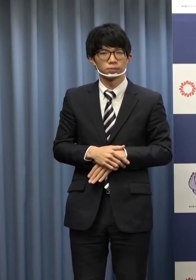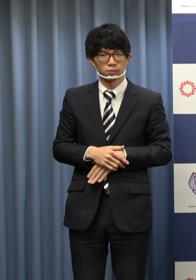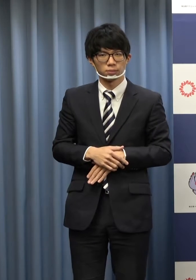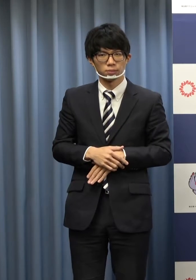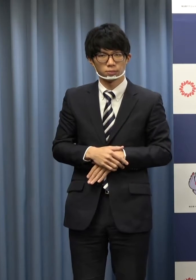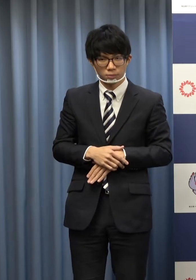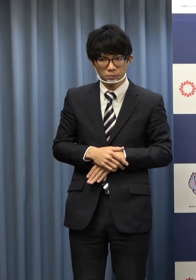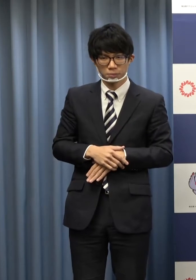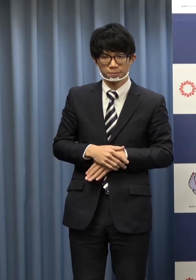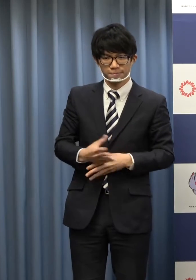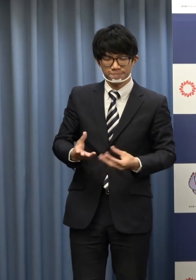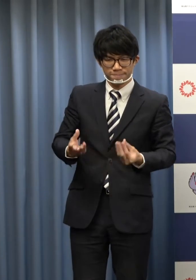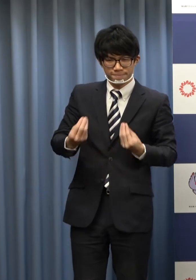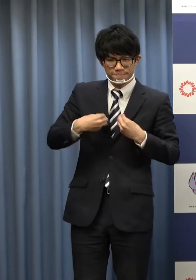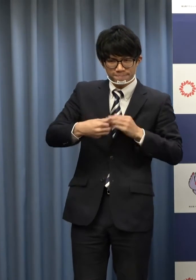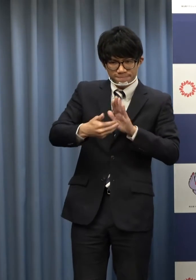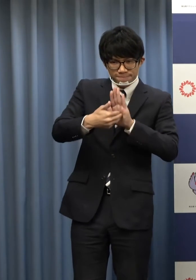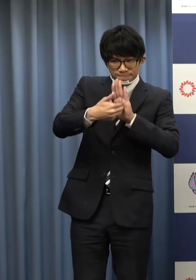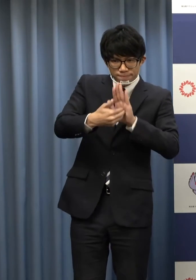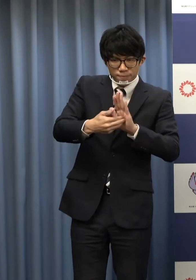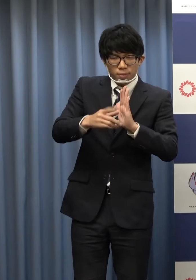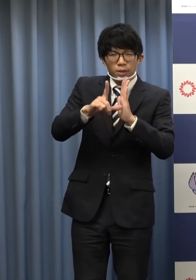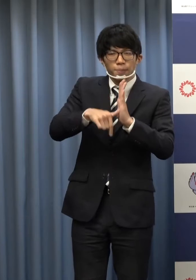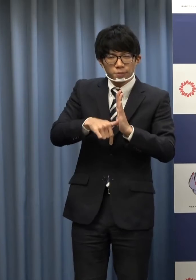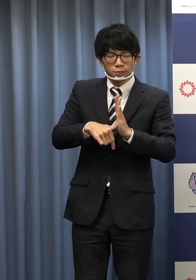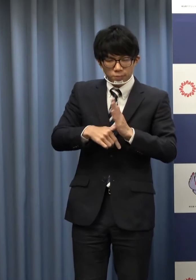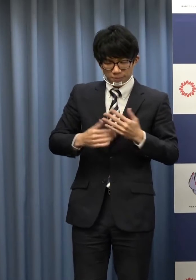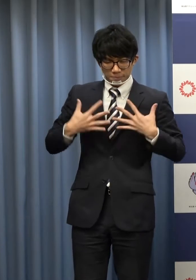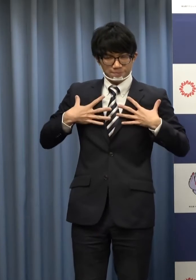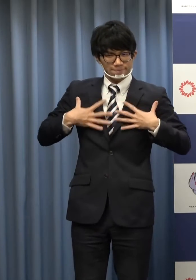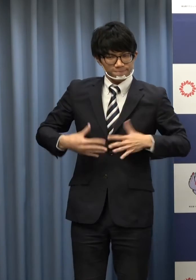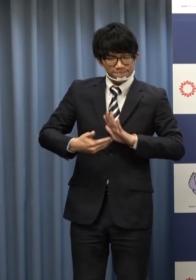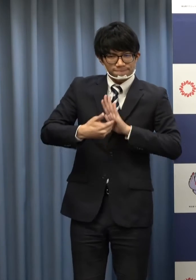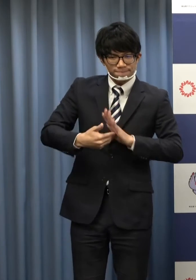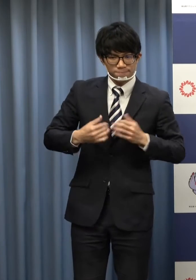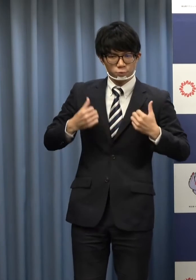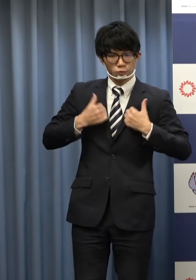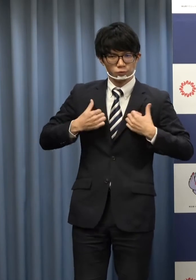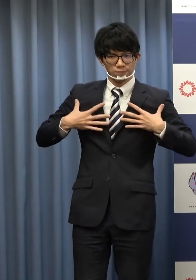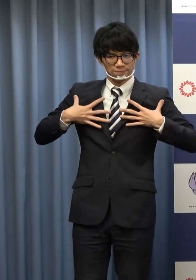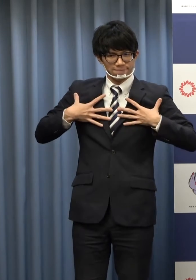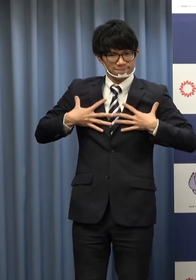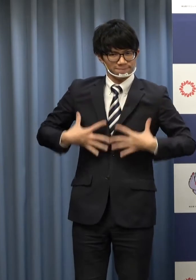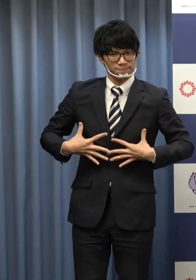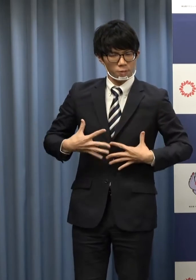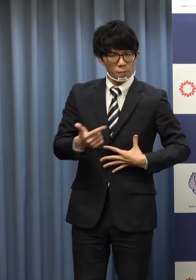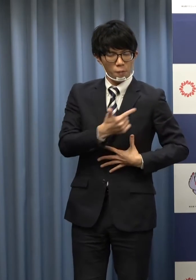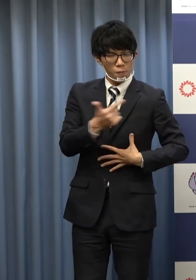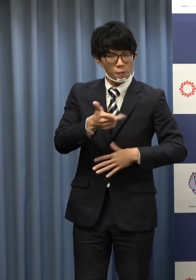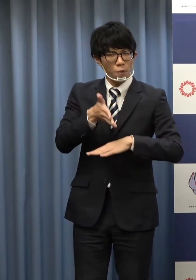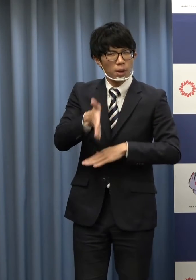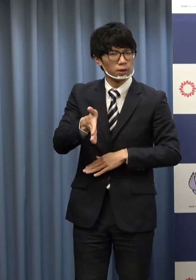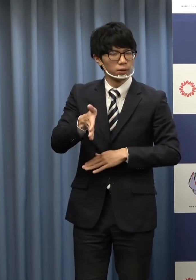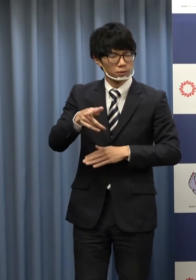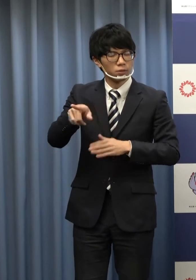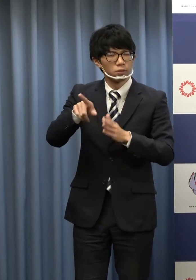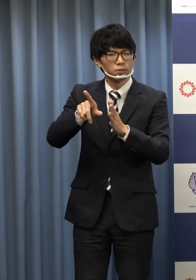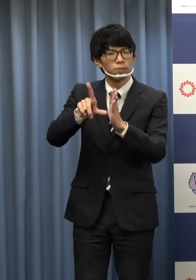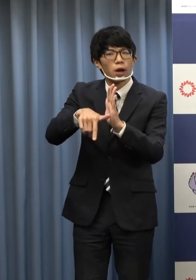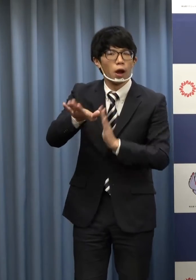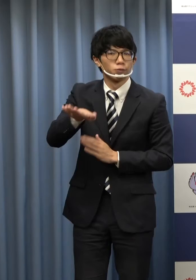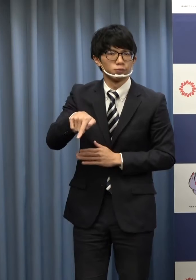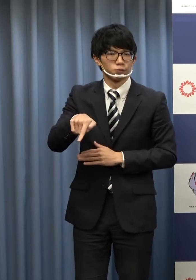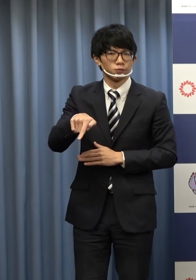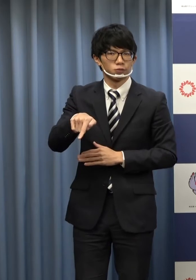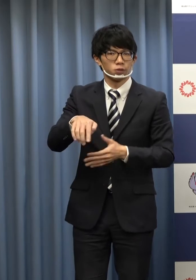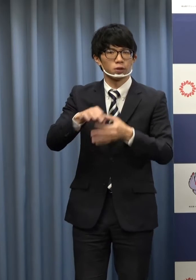えば防備、こういったものが要するに医療用具ですね、こういったものがあまりにも過剰になっている状況もありますので、例え